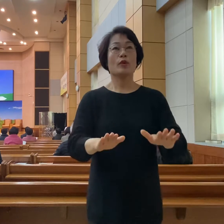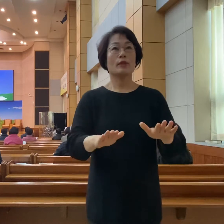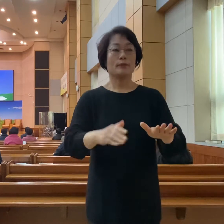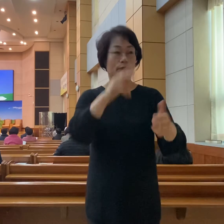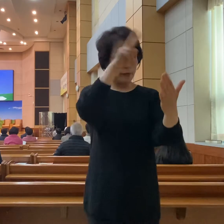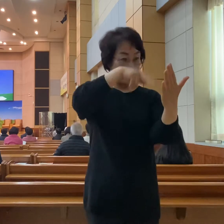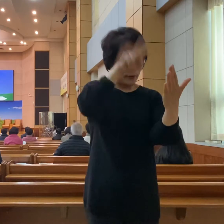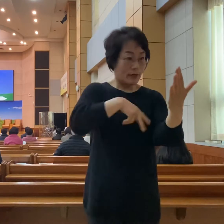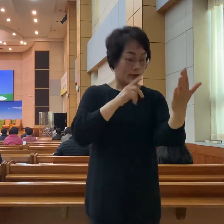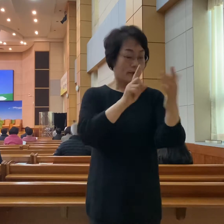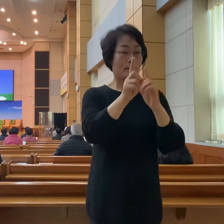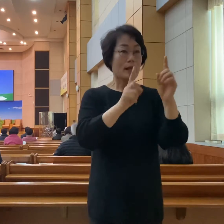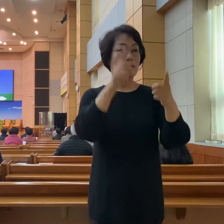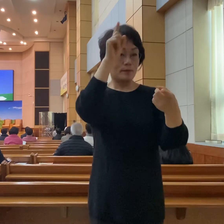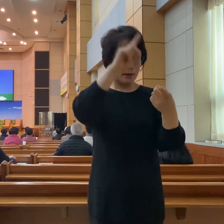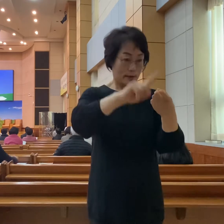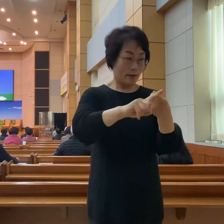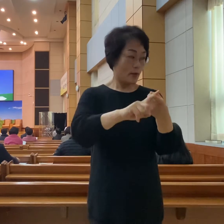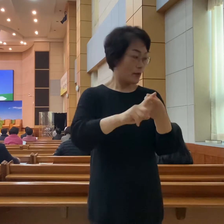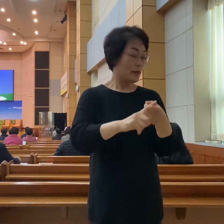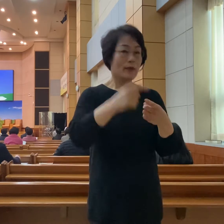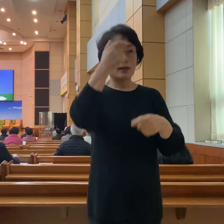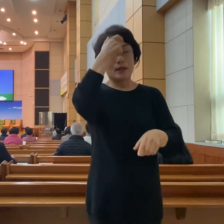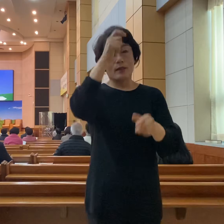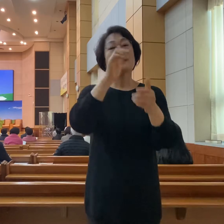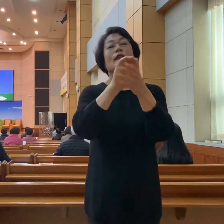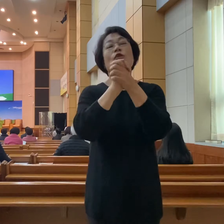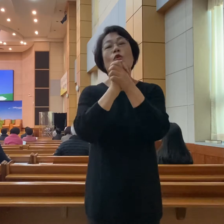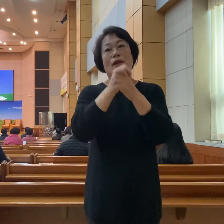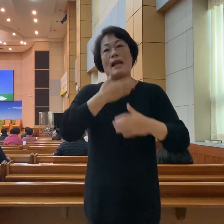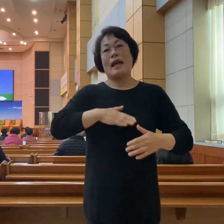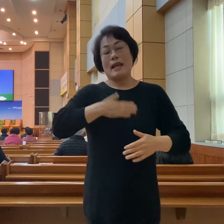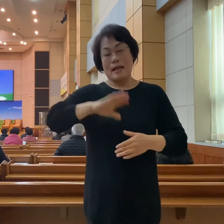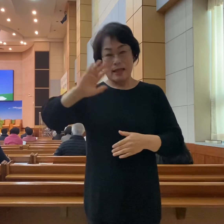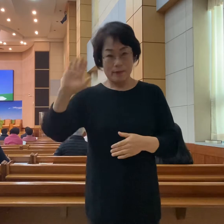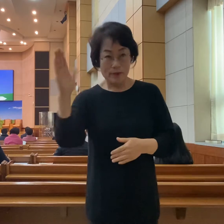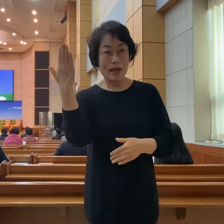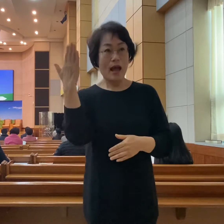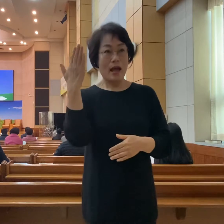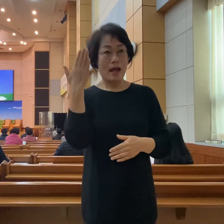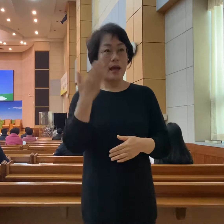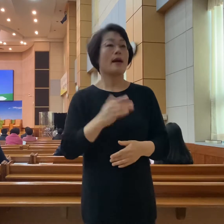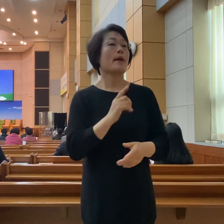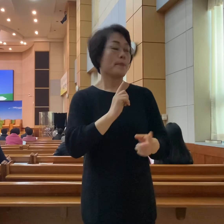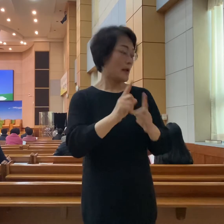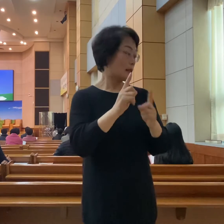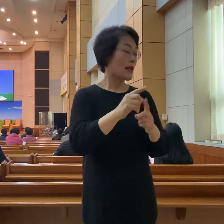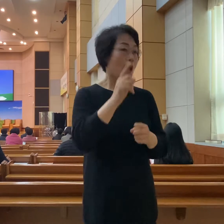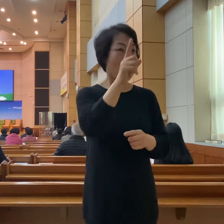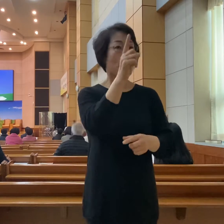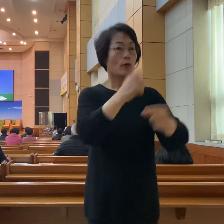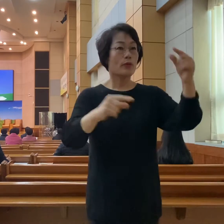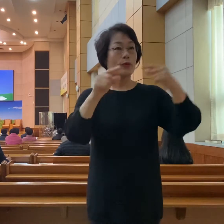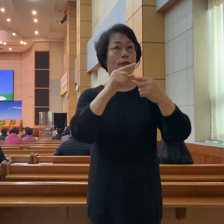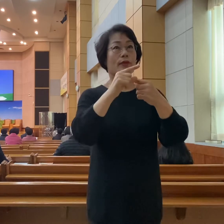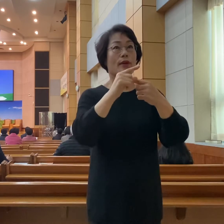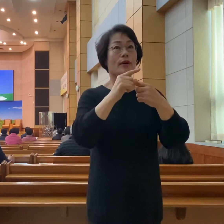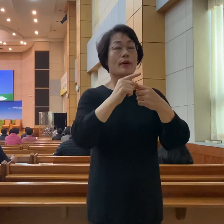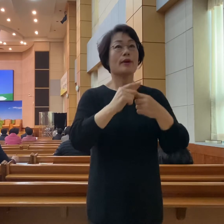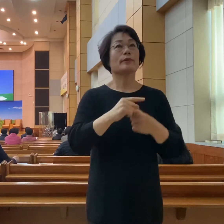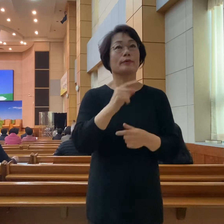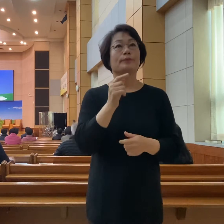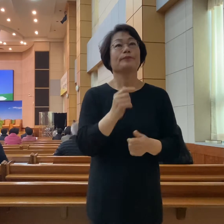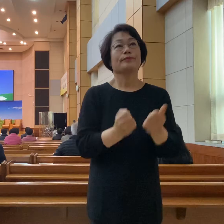읽은 말씀을 보내요. 기도를 알아야 합니다 라는 말씀 한 번 더